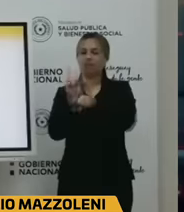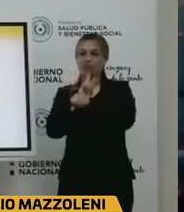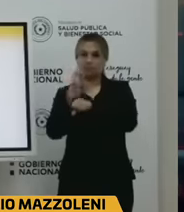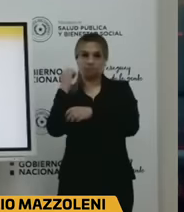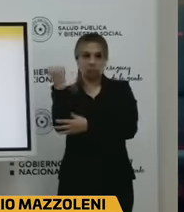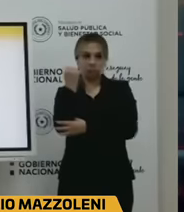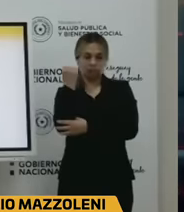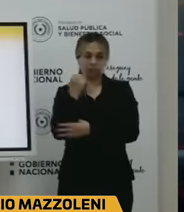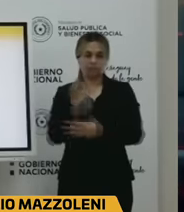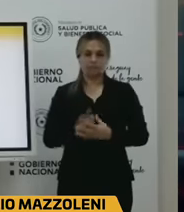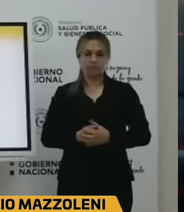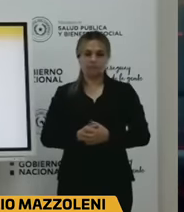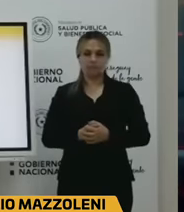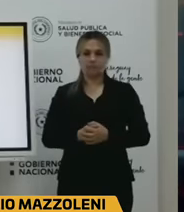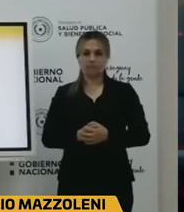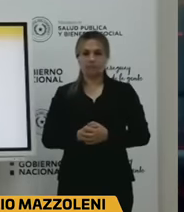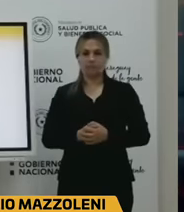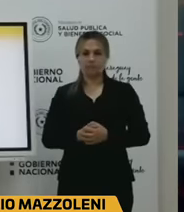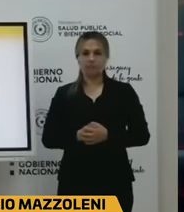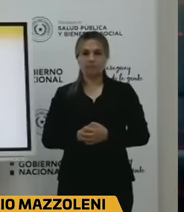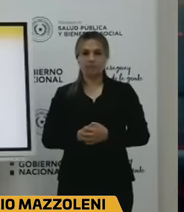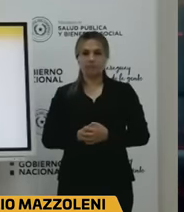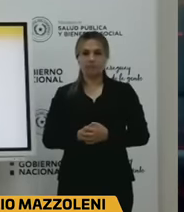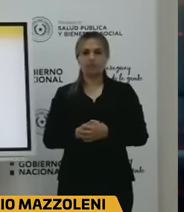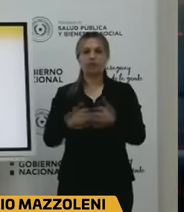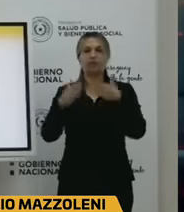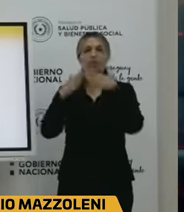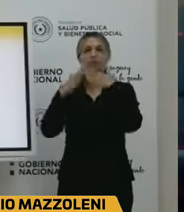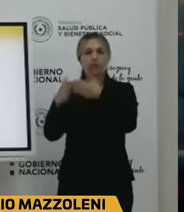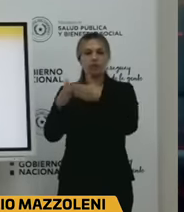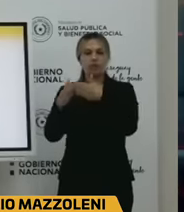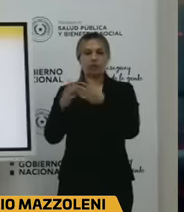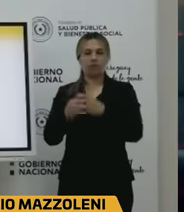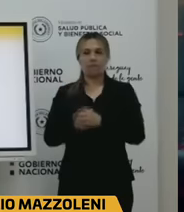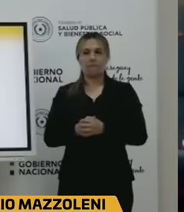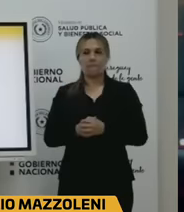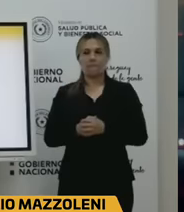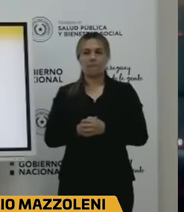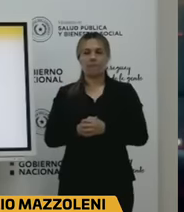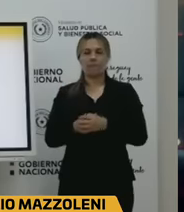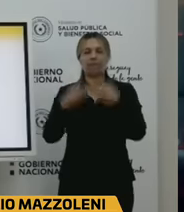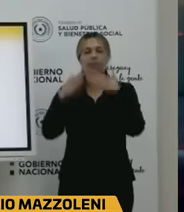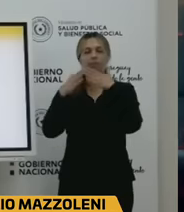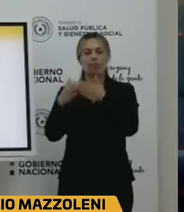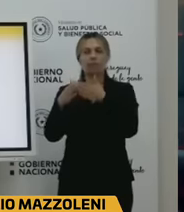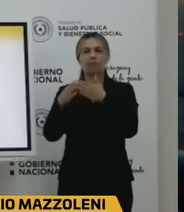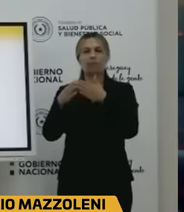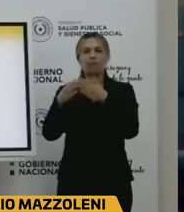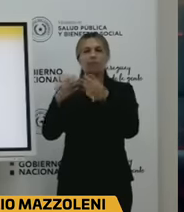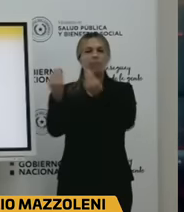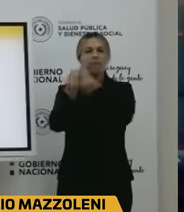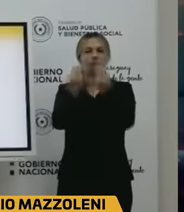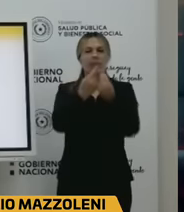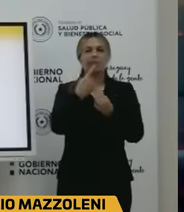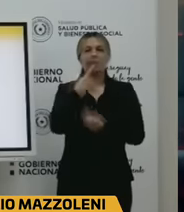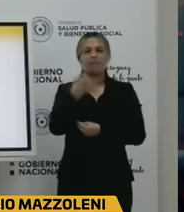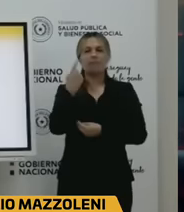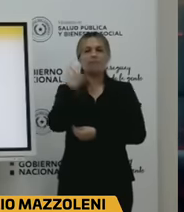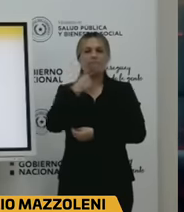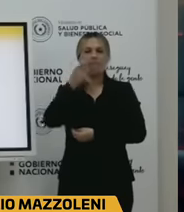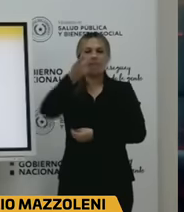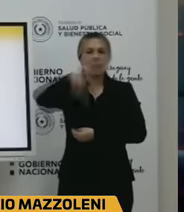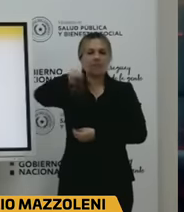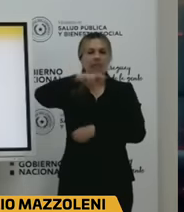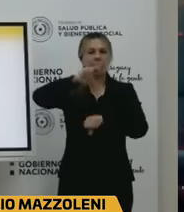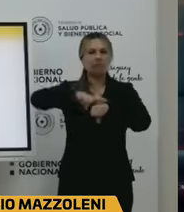aquí. Se achaca mucho a la población, pregunta de última hora. Se achaca mucho a la población la falta de responsabilidad